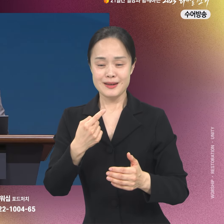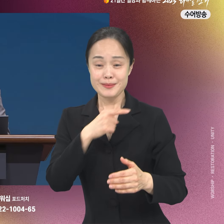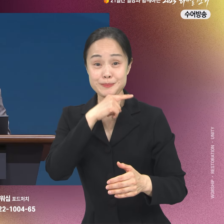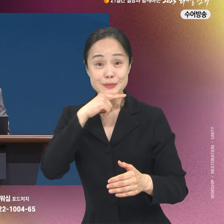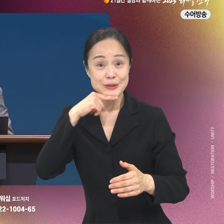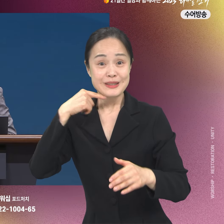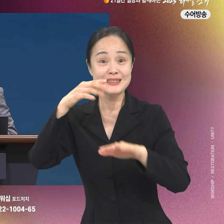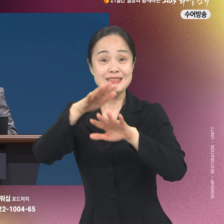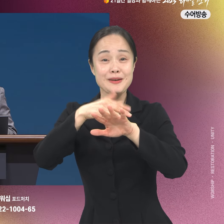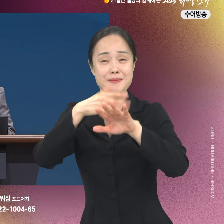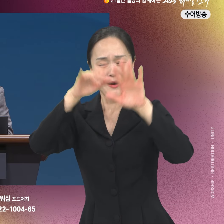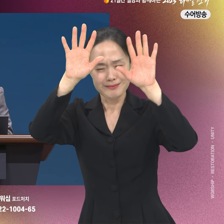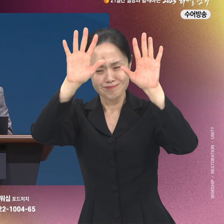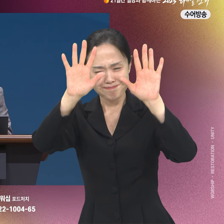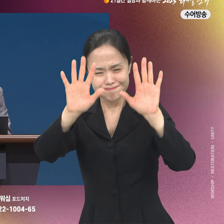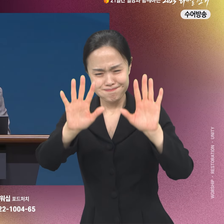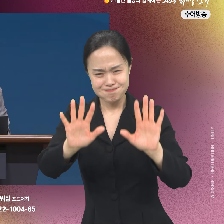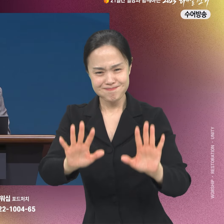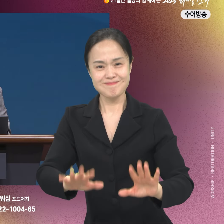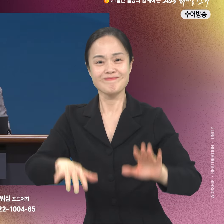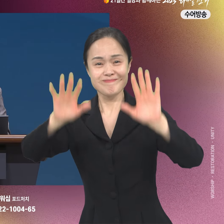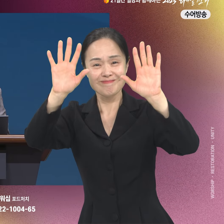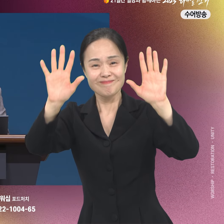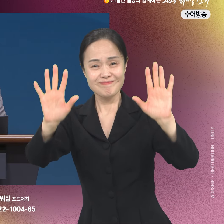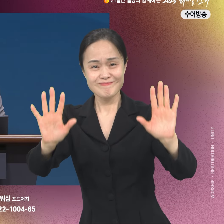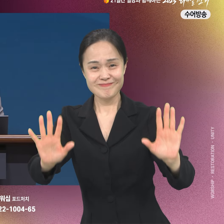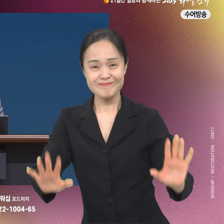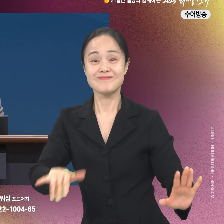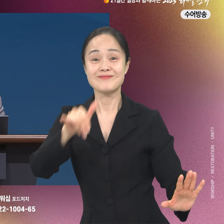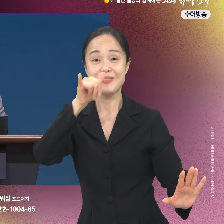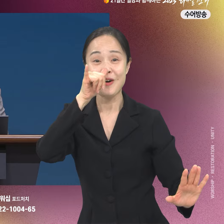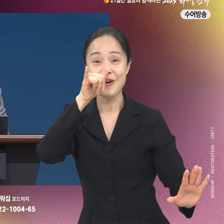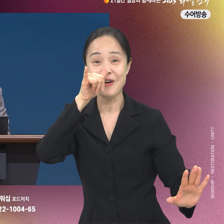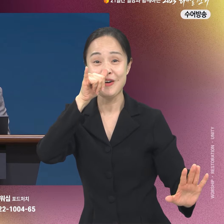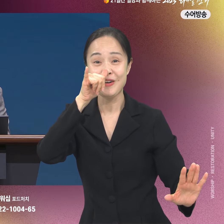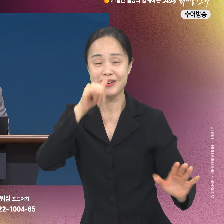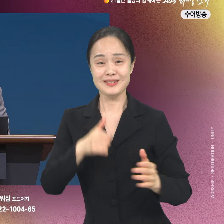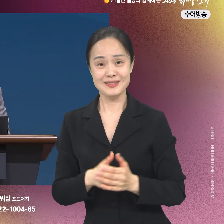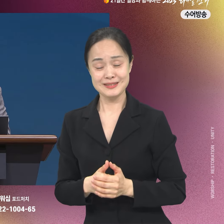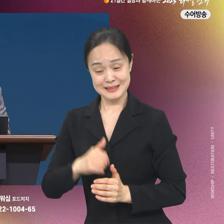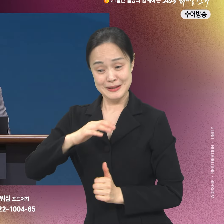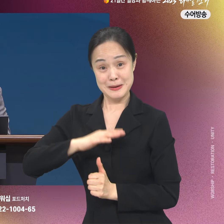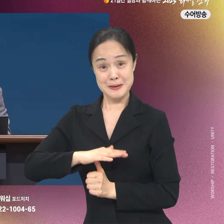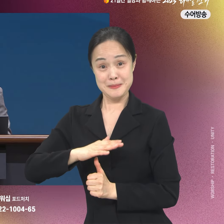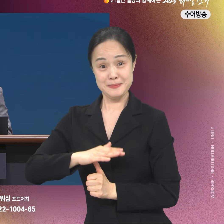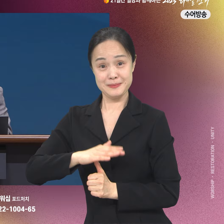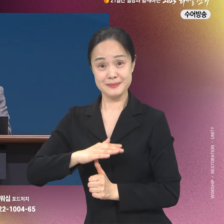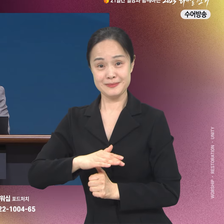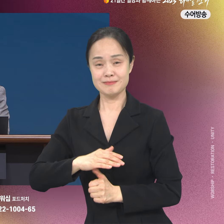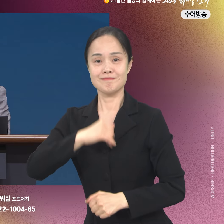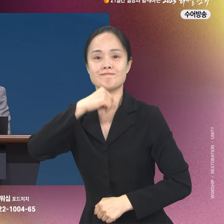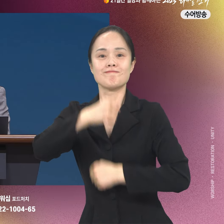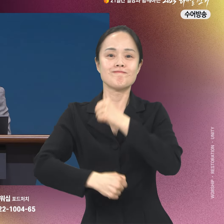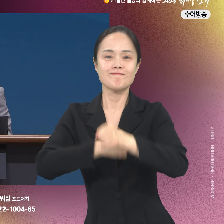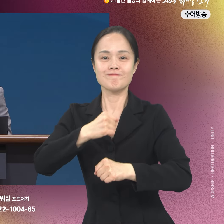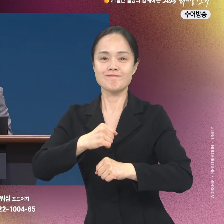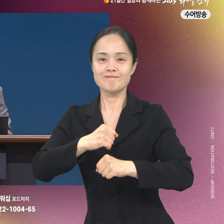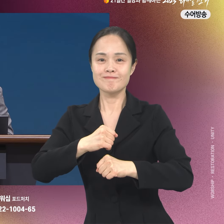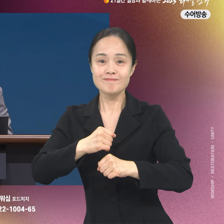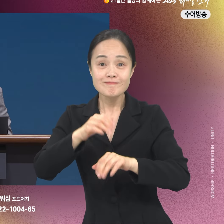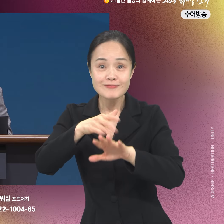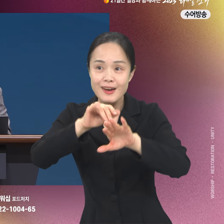아버지의 공간을 아들이 무례하게 침범을 해요, 그 무대에서. 자, 나중에